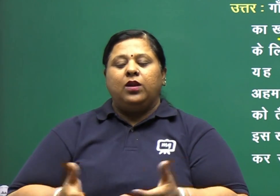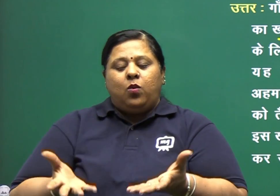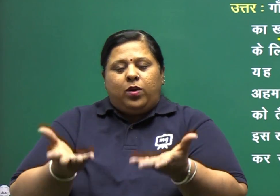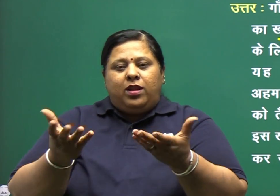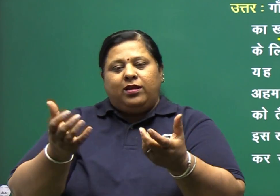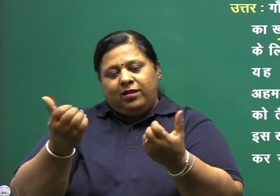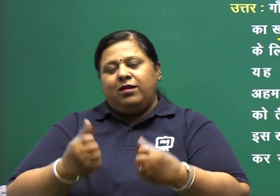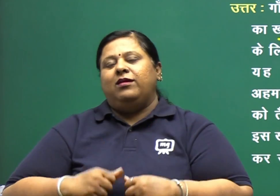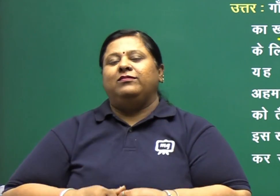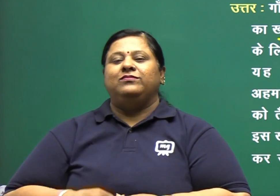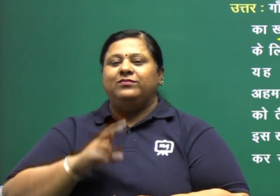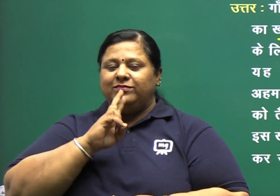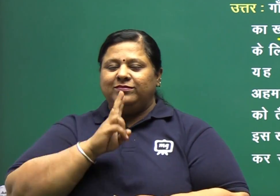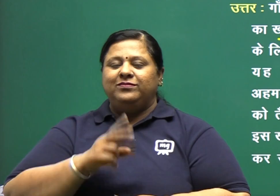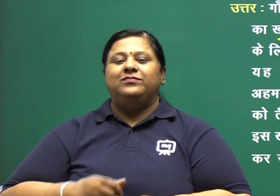उठाने के लिए कहा।